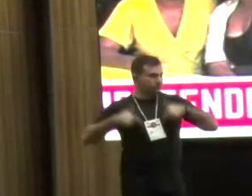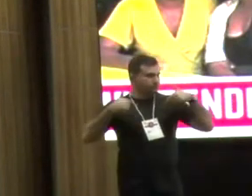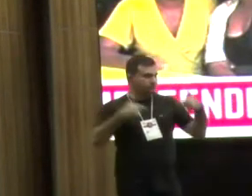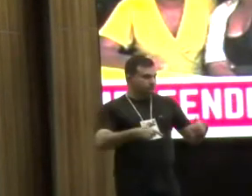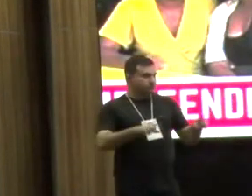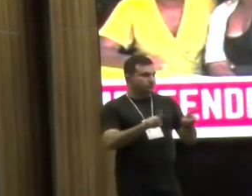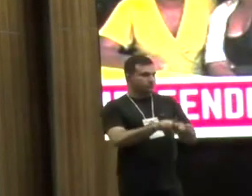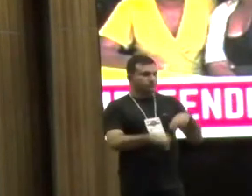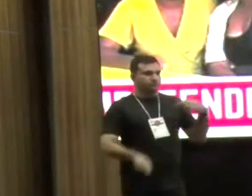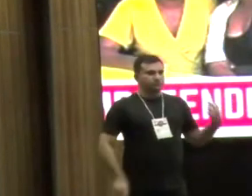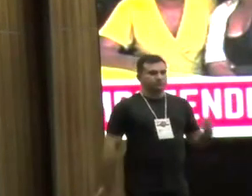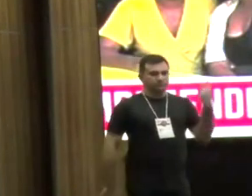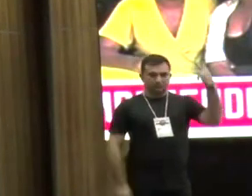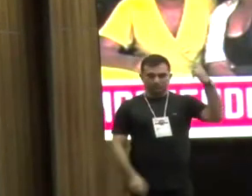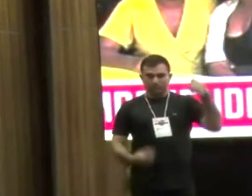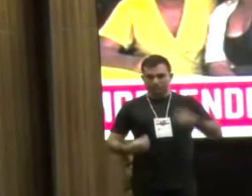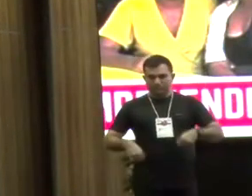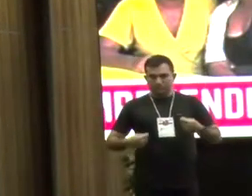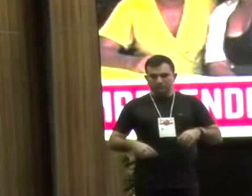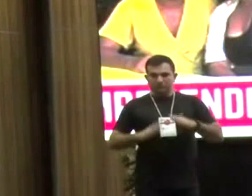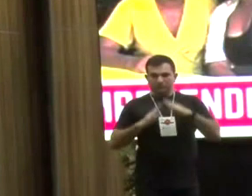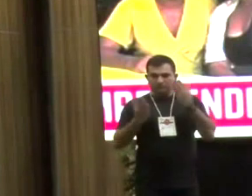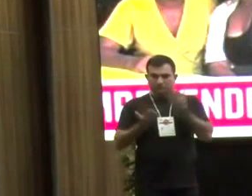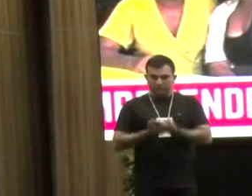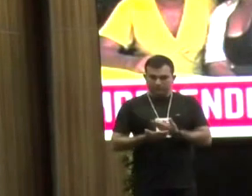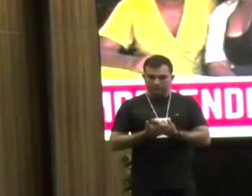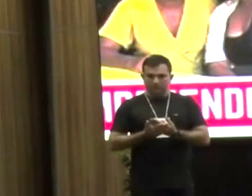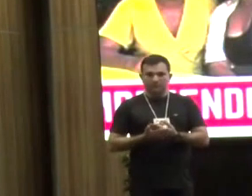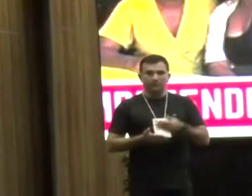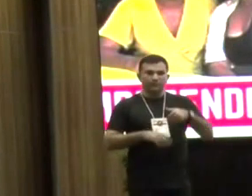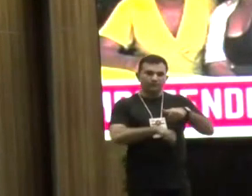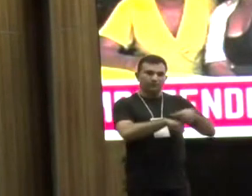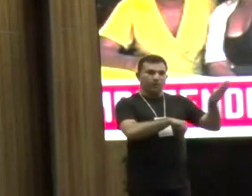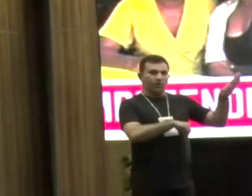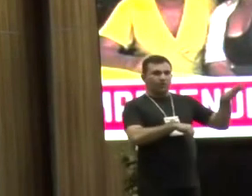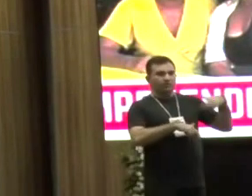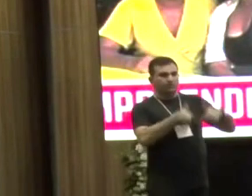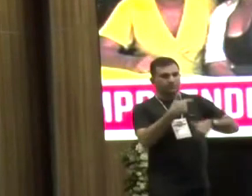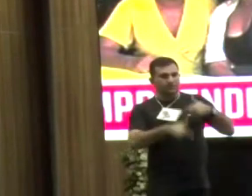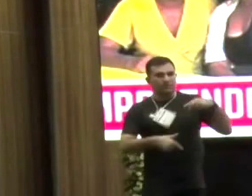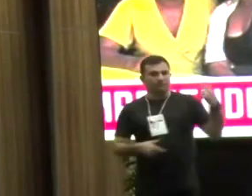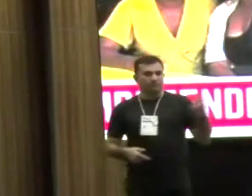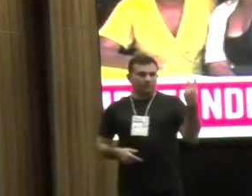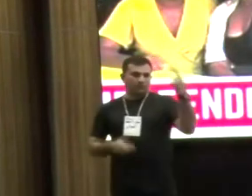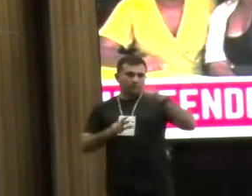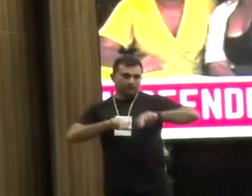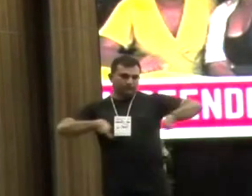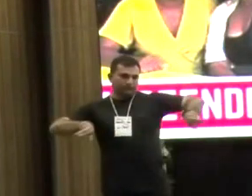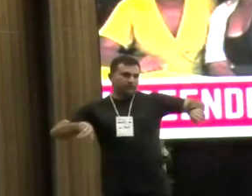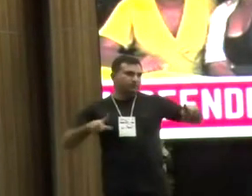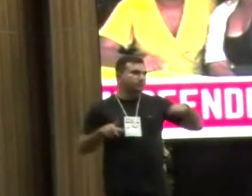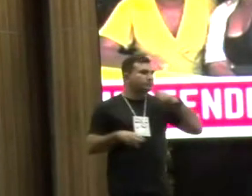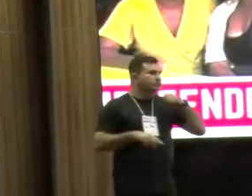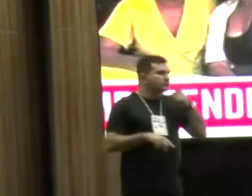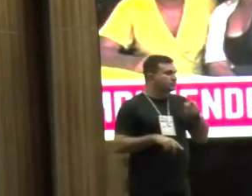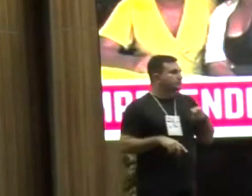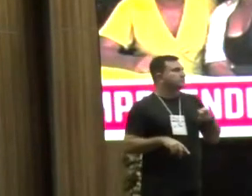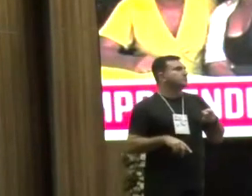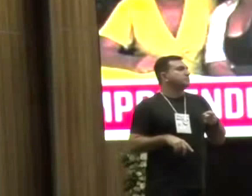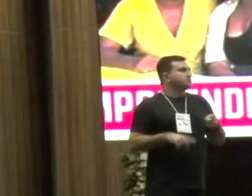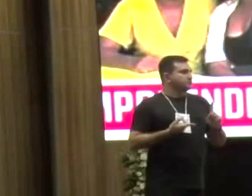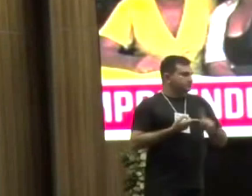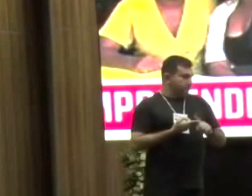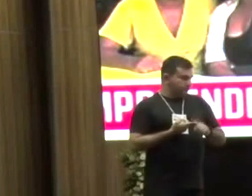valores. A escola não está fora de trabalhar valores. E muita gente